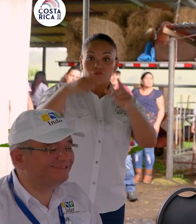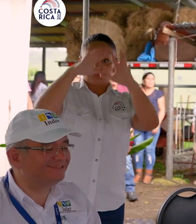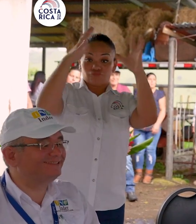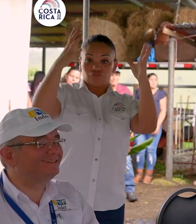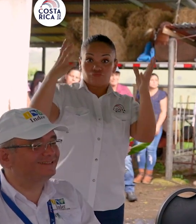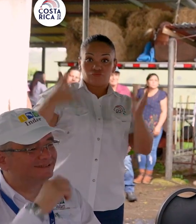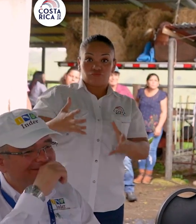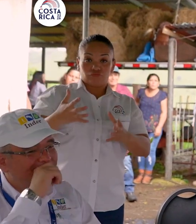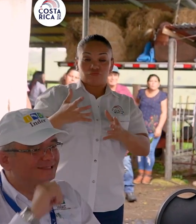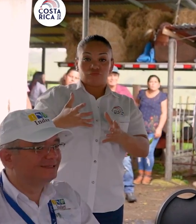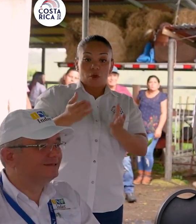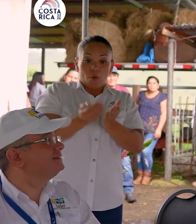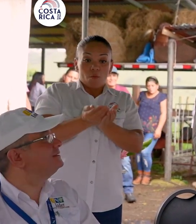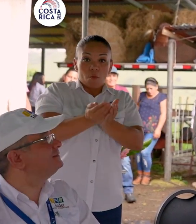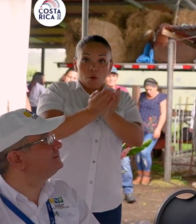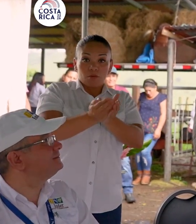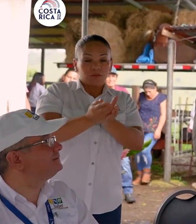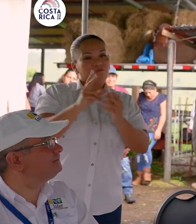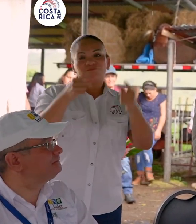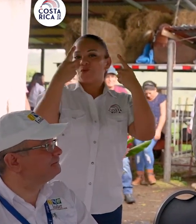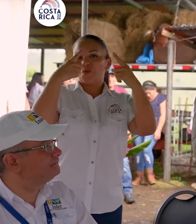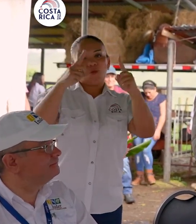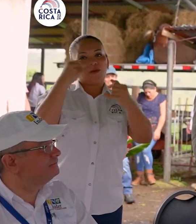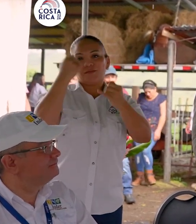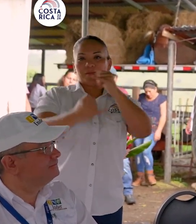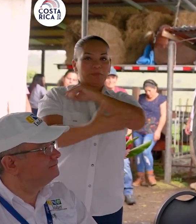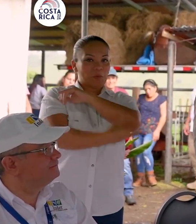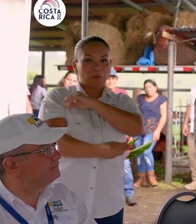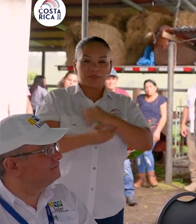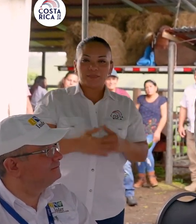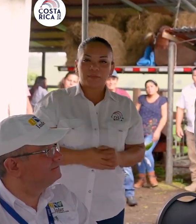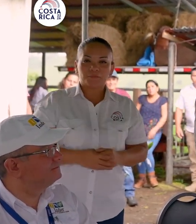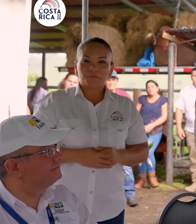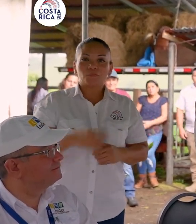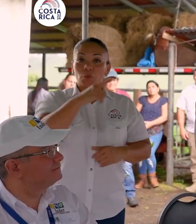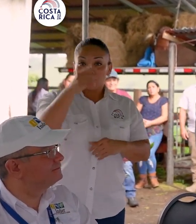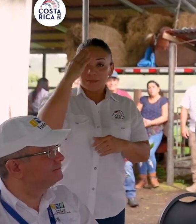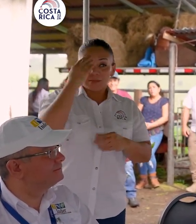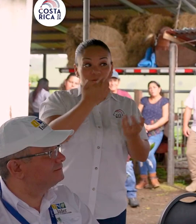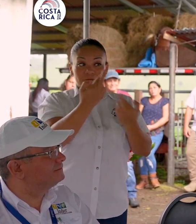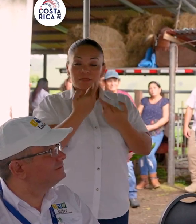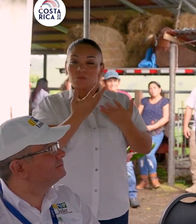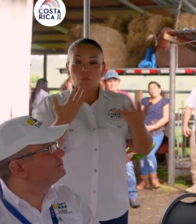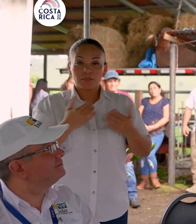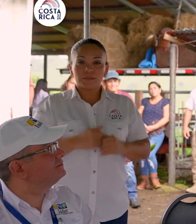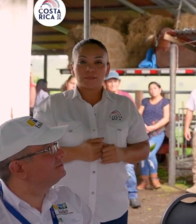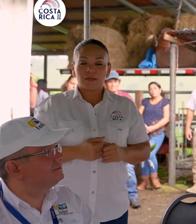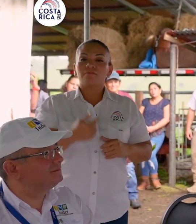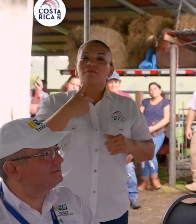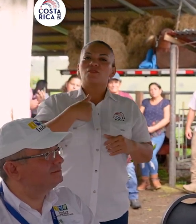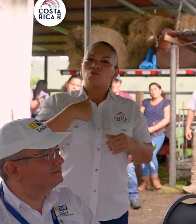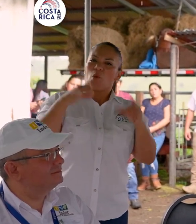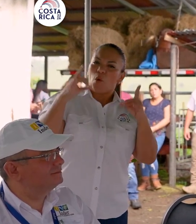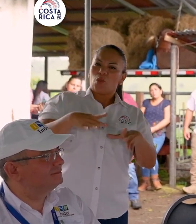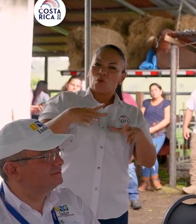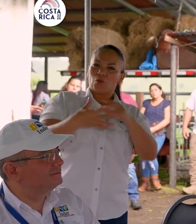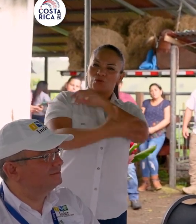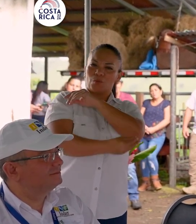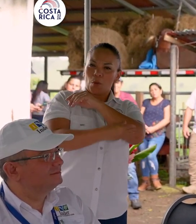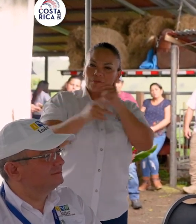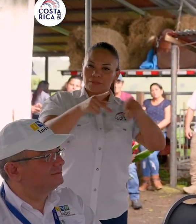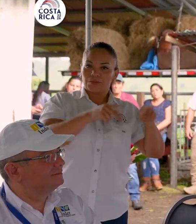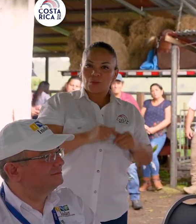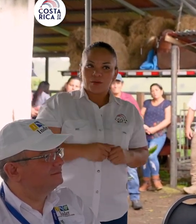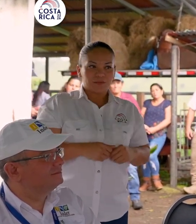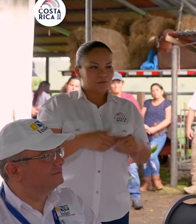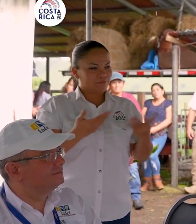en un bote, no saca a nadie de la pobreza. ¿Y ustedes saben qué me dijeron? Que yo odio a los pobres, allá